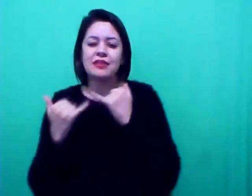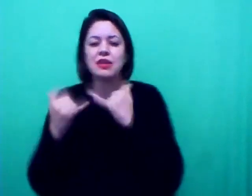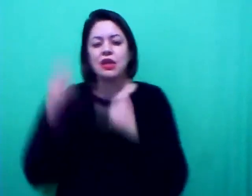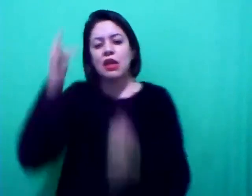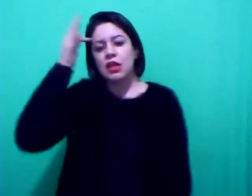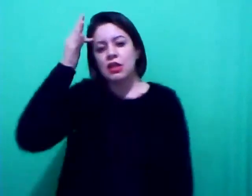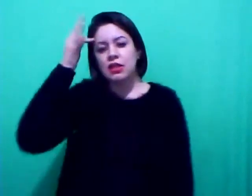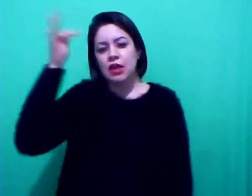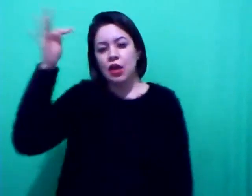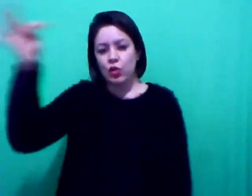Porque parece